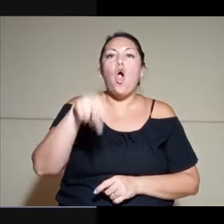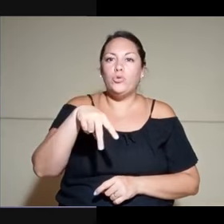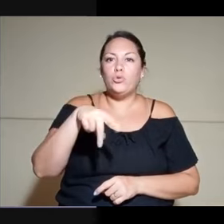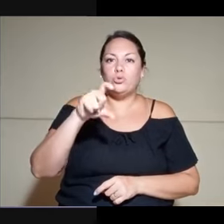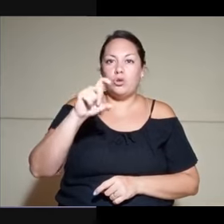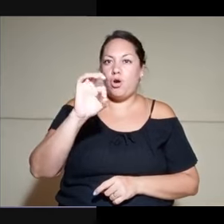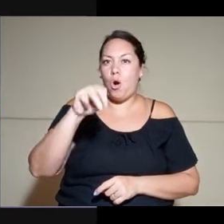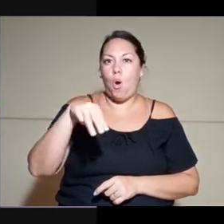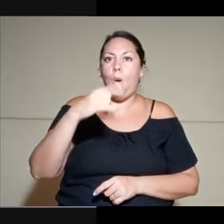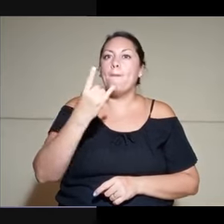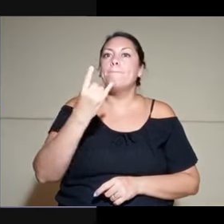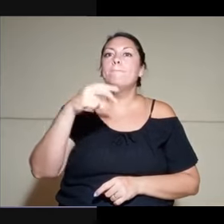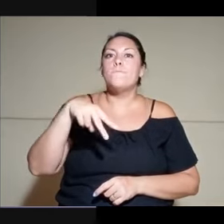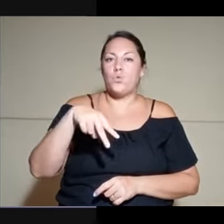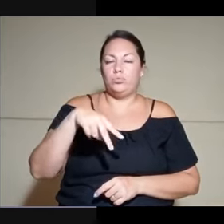que se llama motor ocular común.